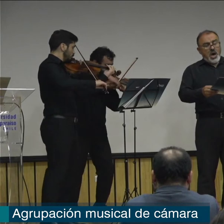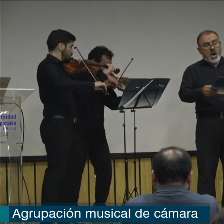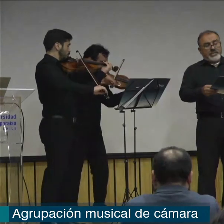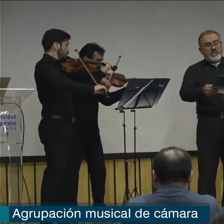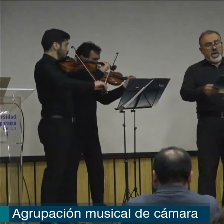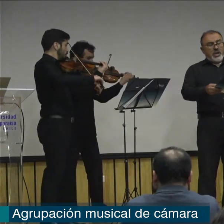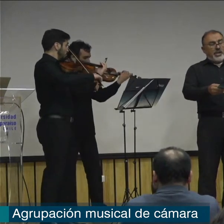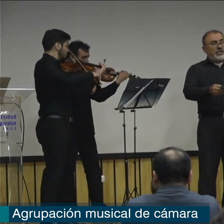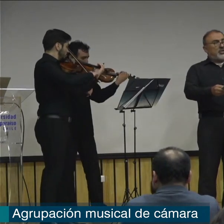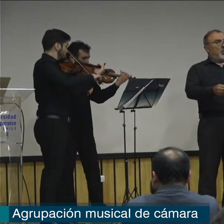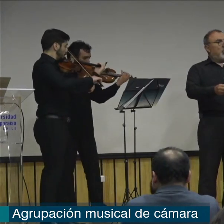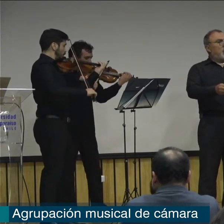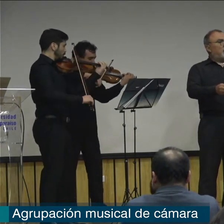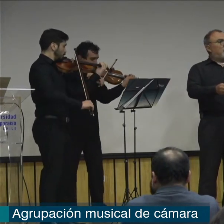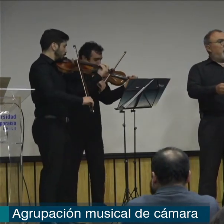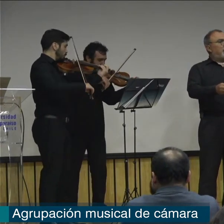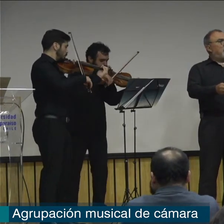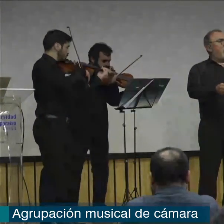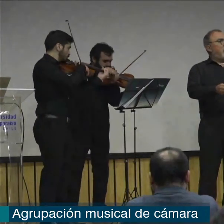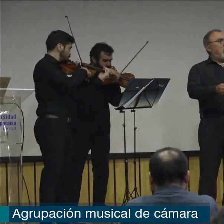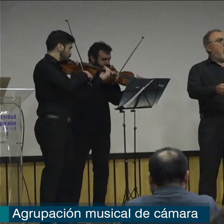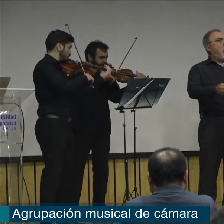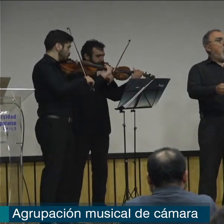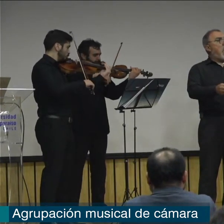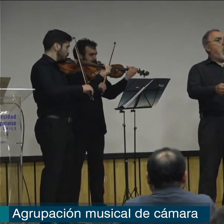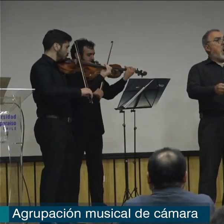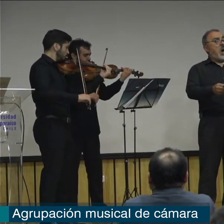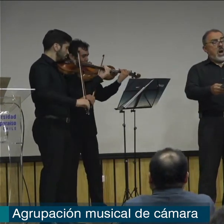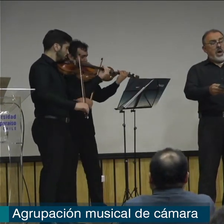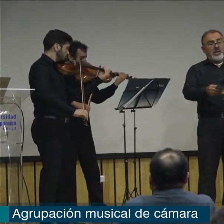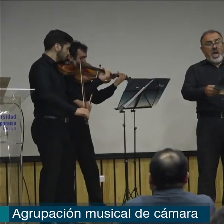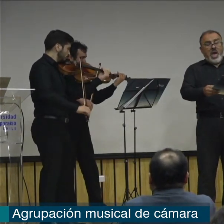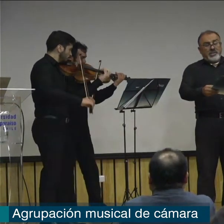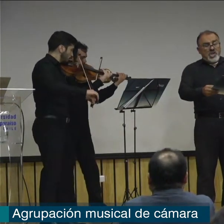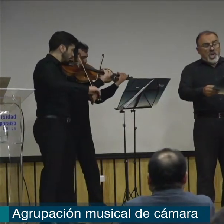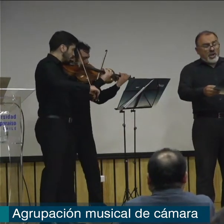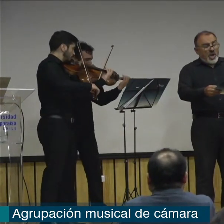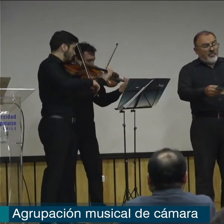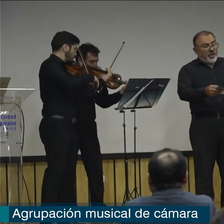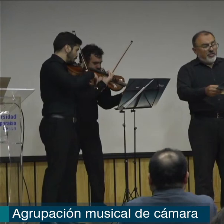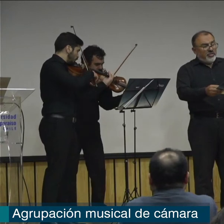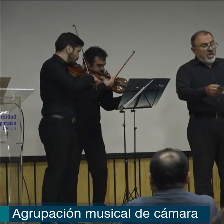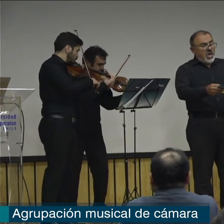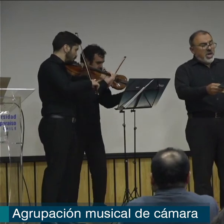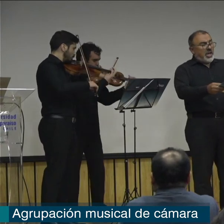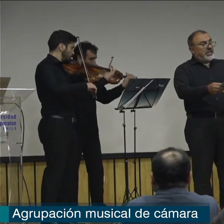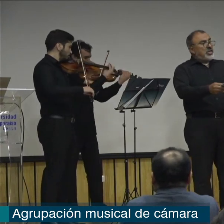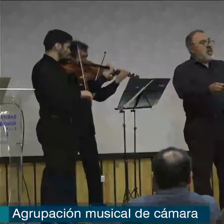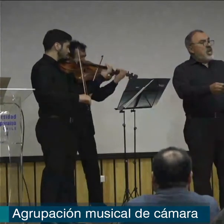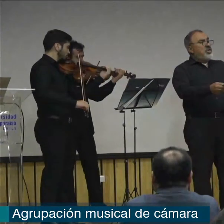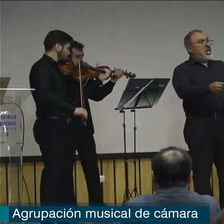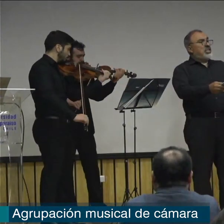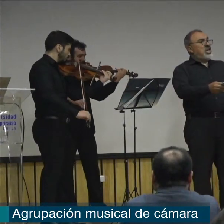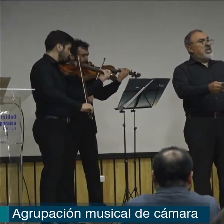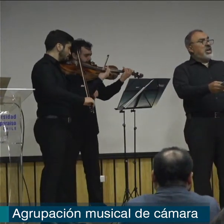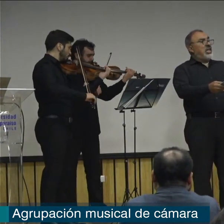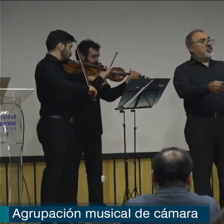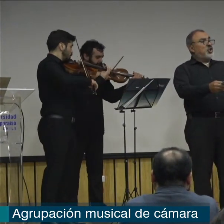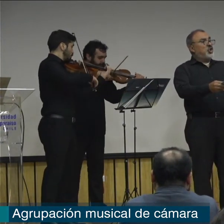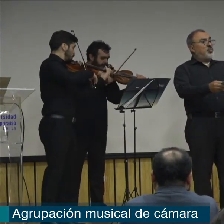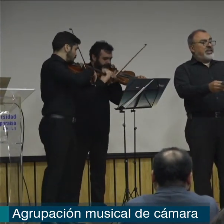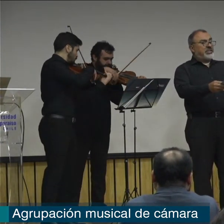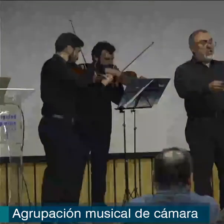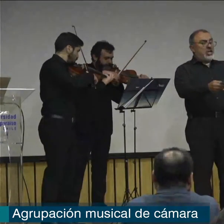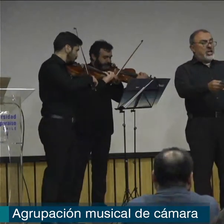esta casa de estudios crecerá ya no hay fronteras que